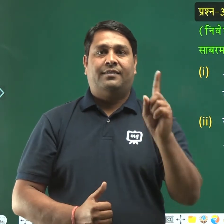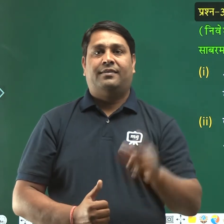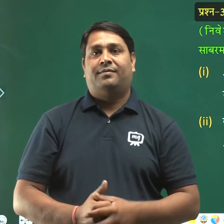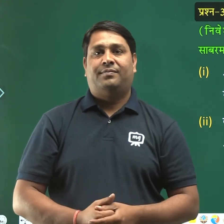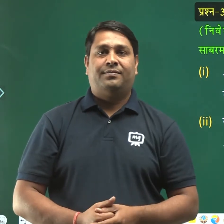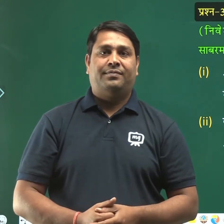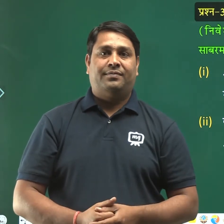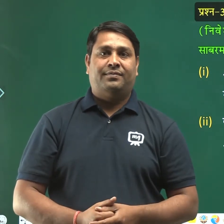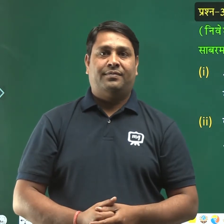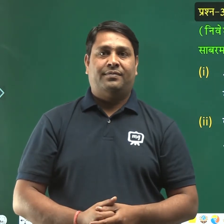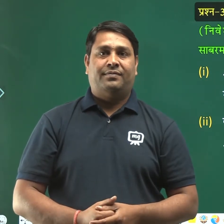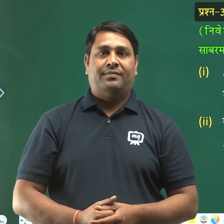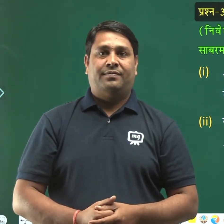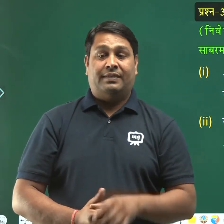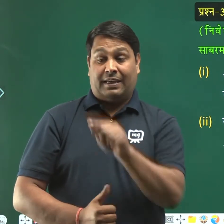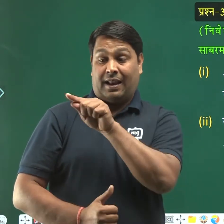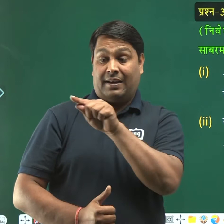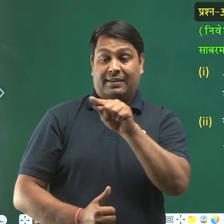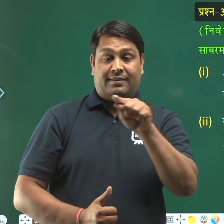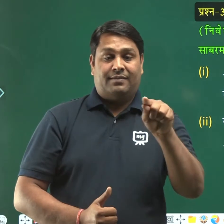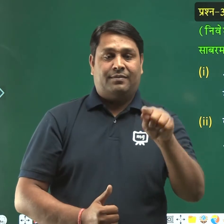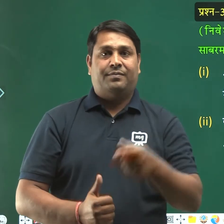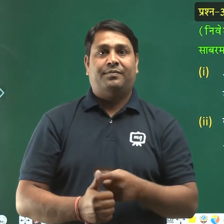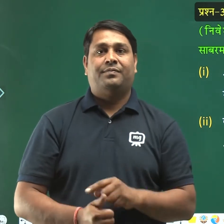1 डैश को